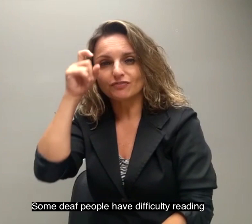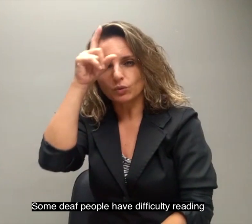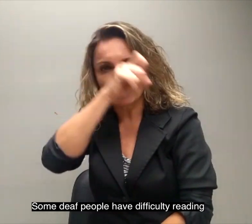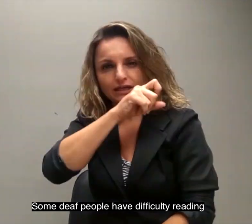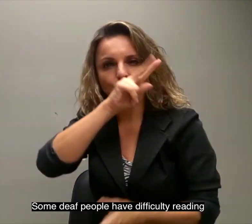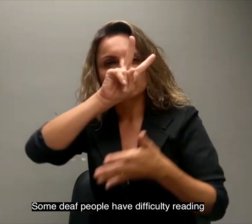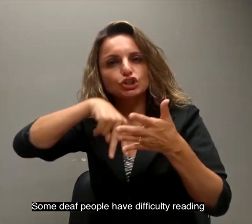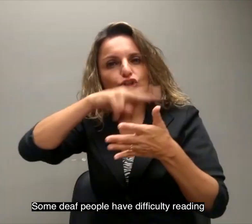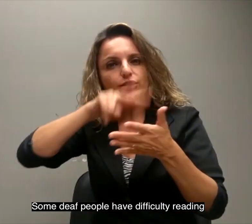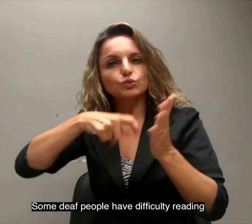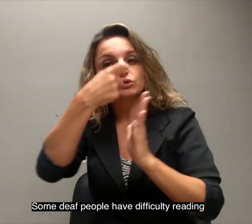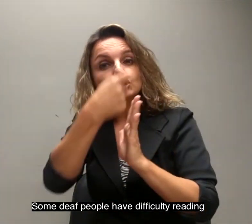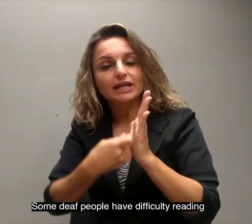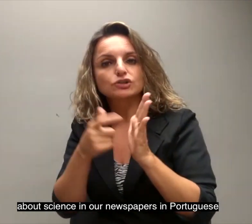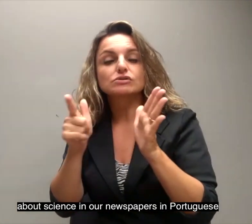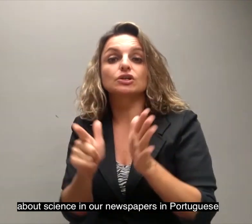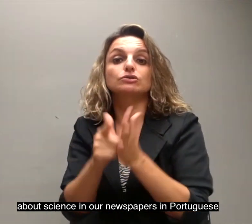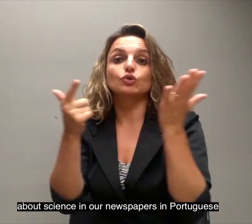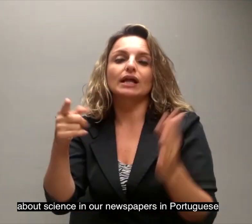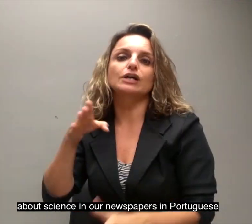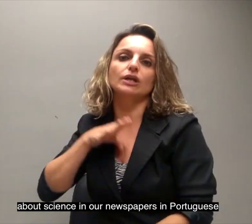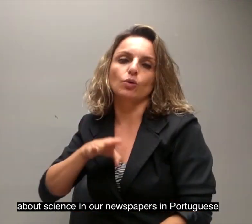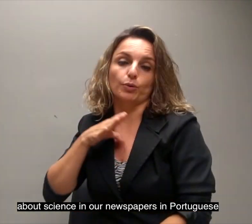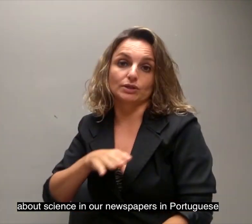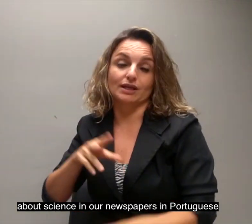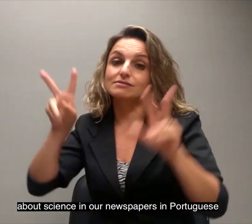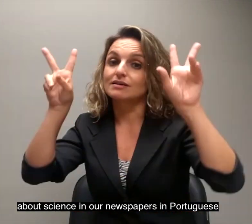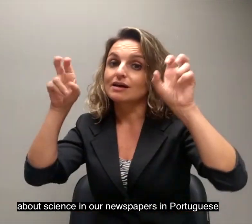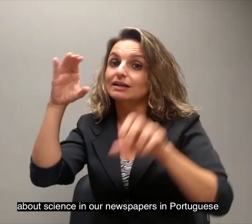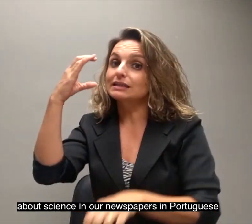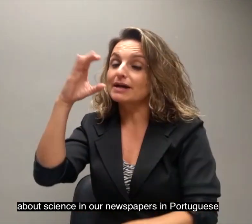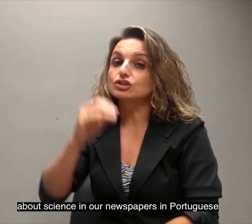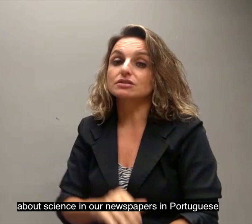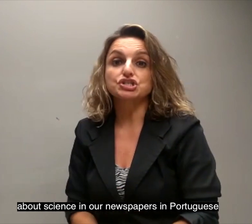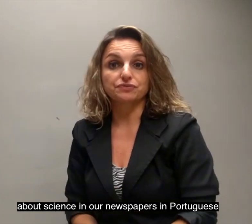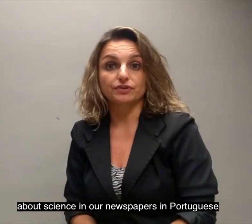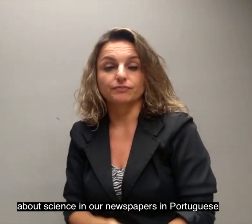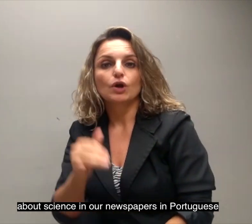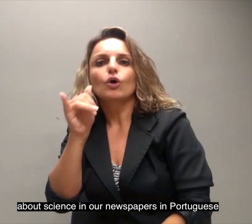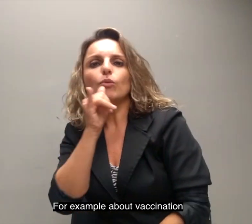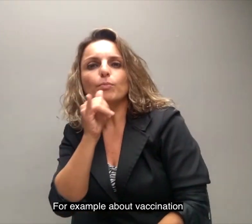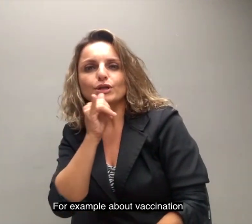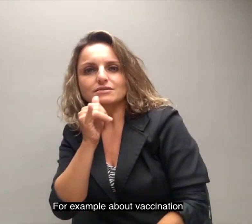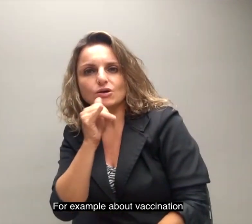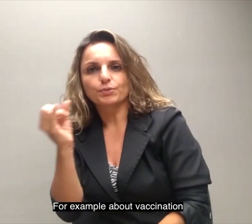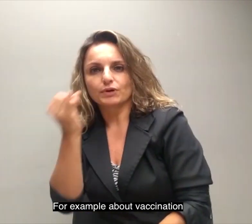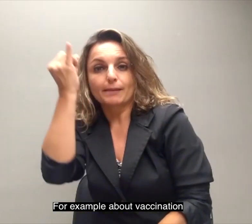dificuldade de leitura dos textos em nossos jornais na língua portuguesa na temática científica, como, por exemplo, a